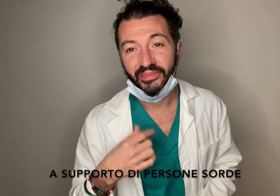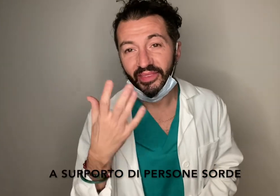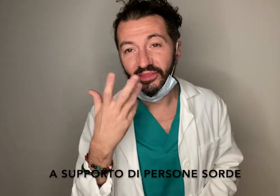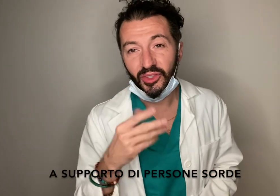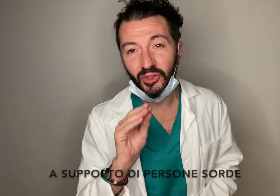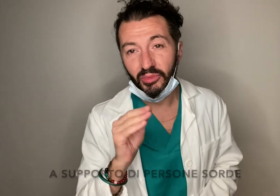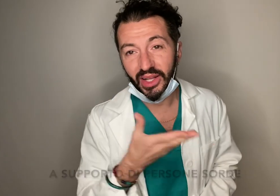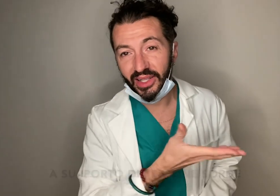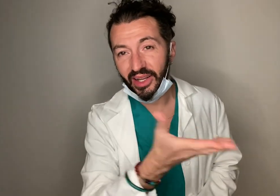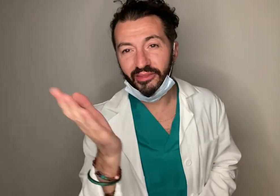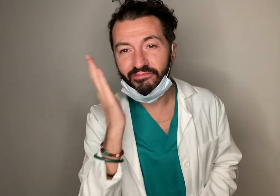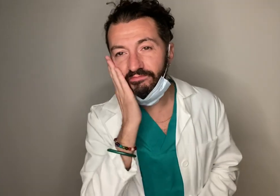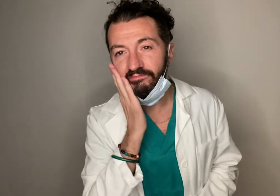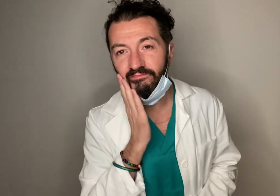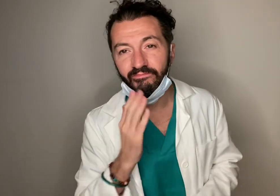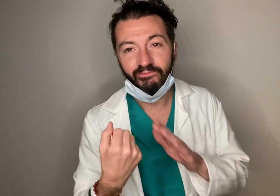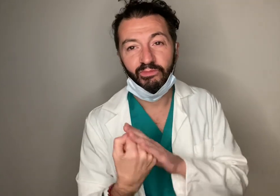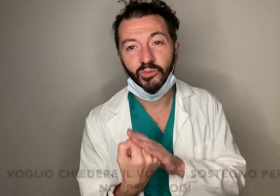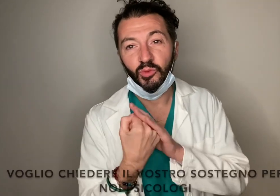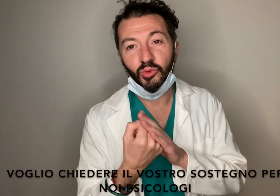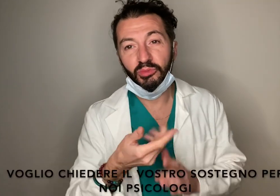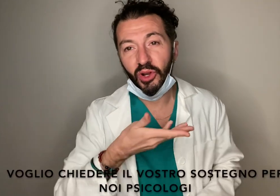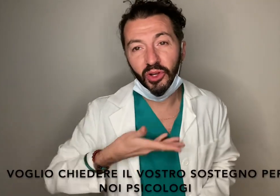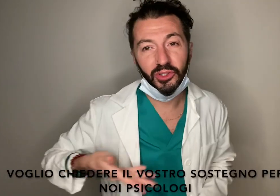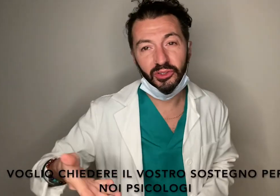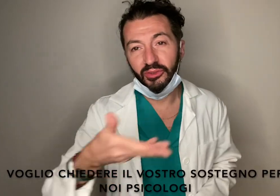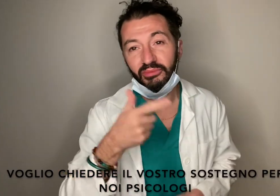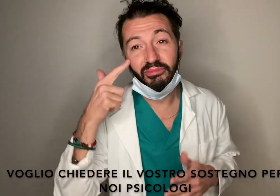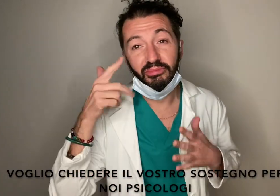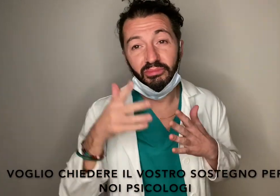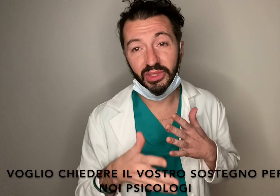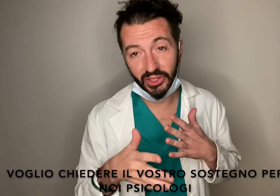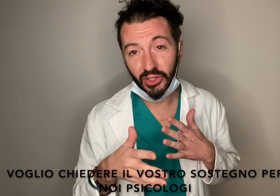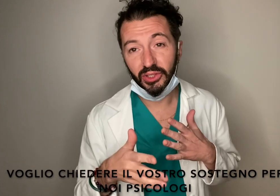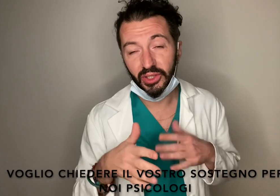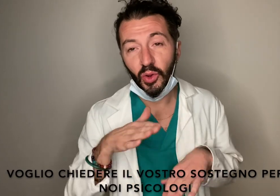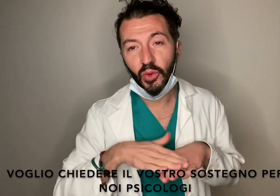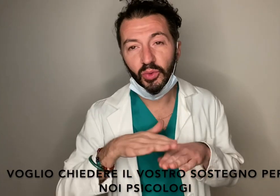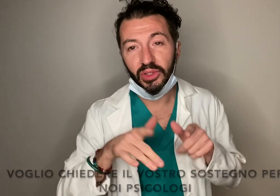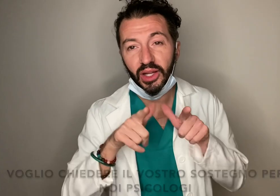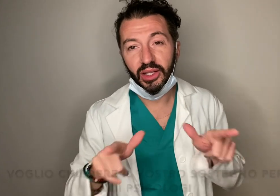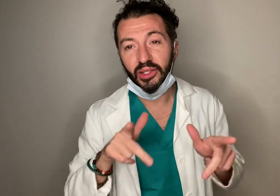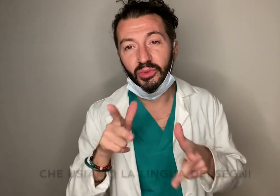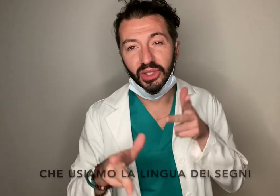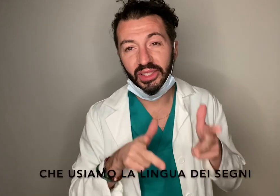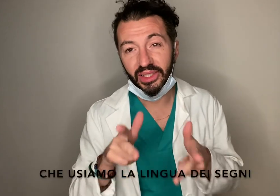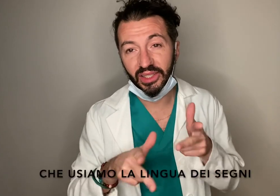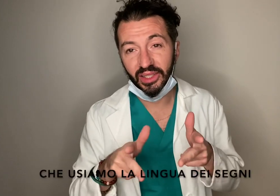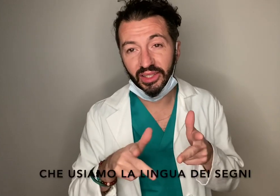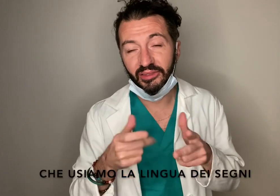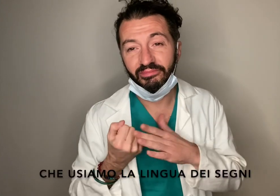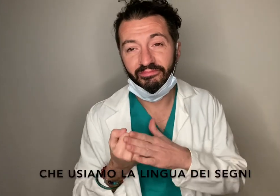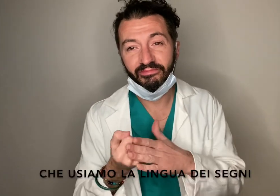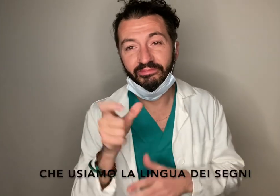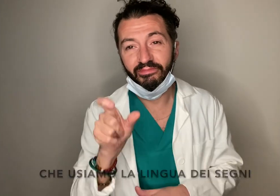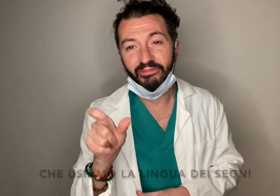sorde. Voglio chiedere il vostro sostegno per noi psicologi che usiamo la lingua dei segni